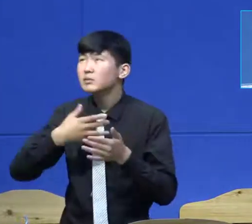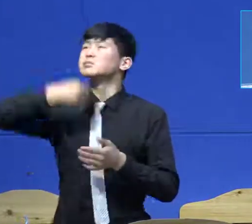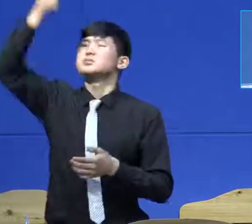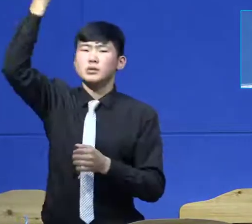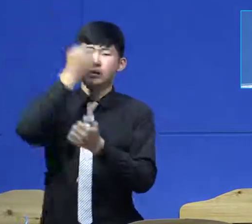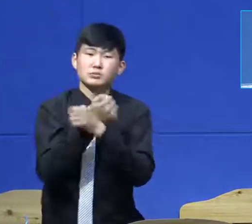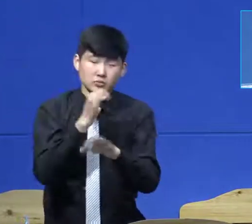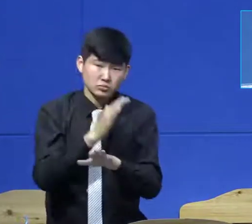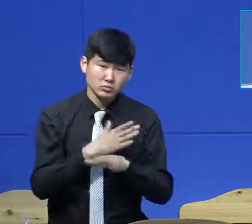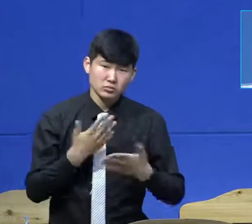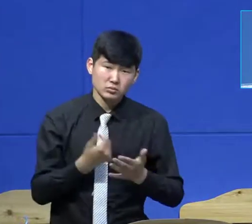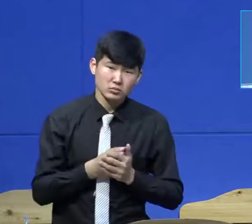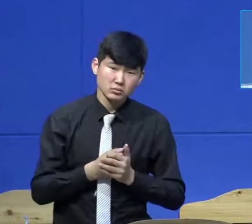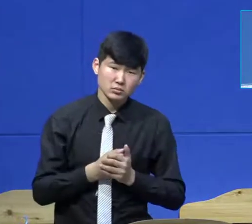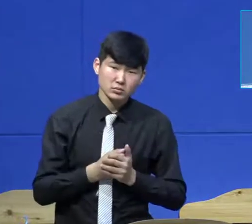хүн.